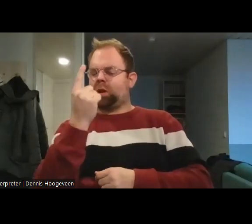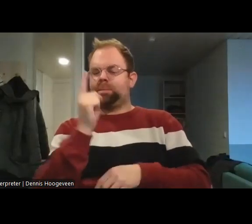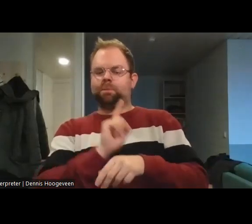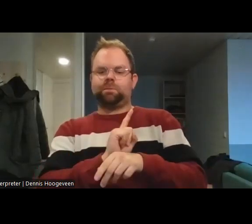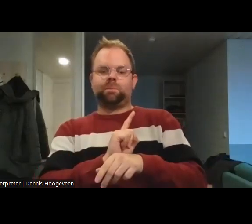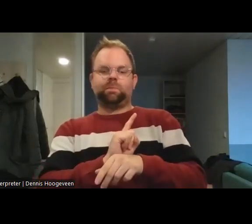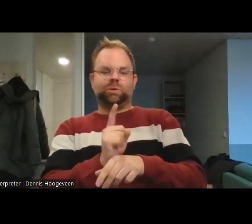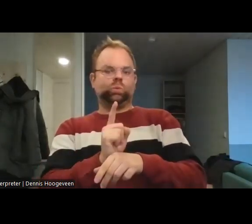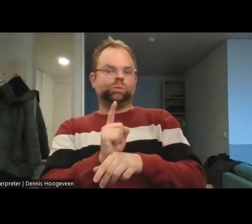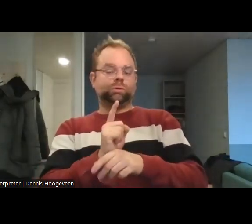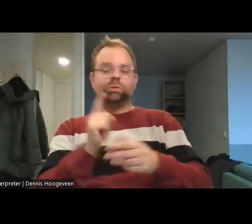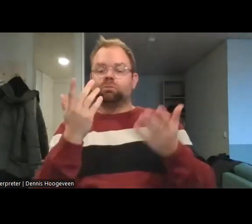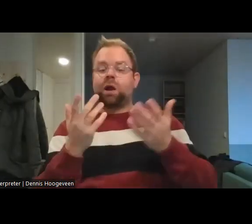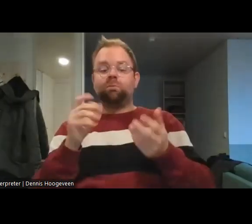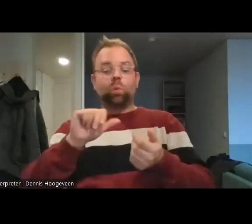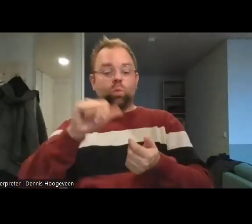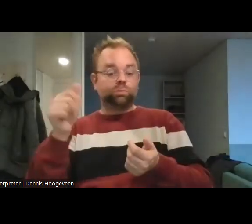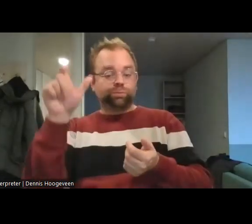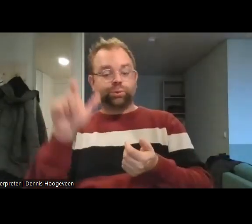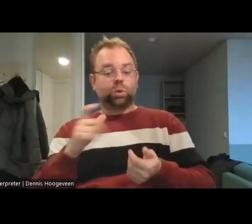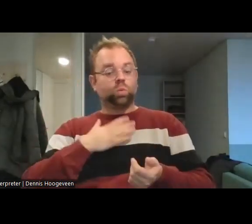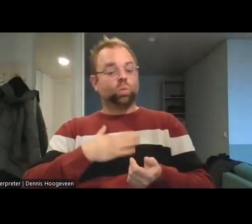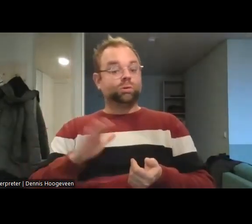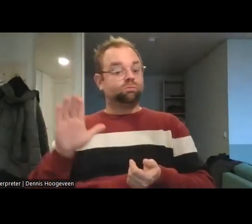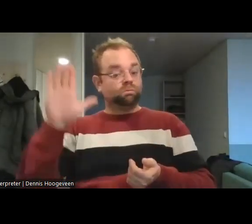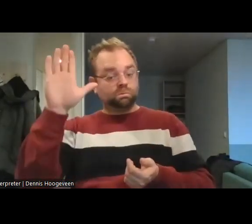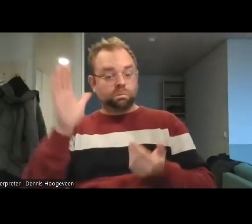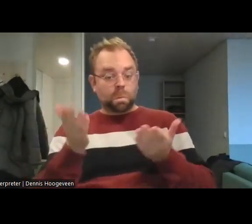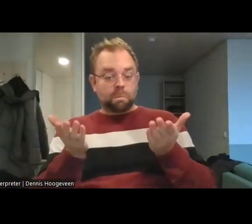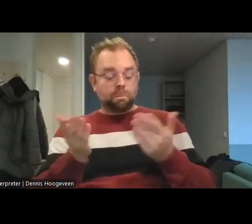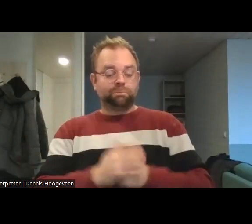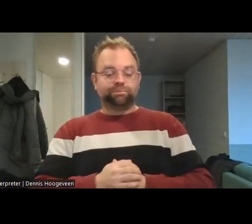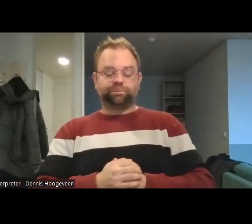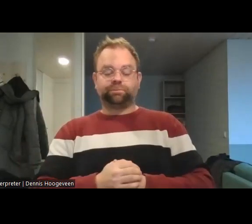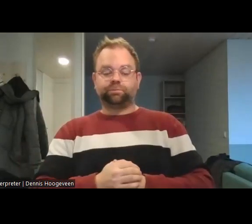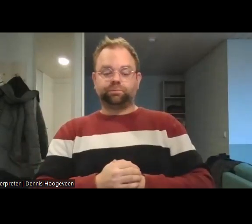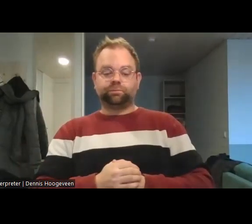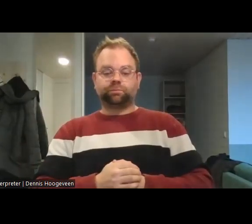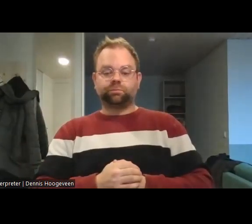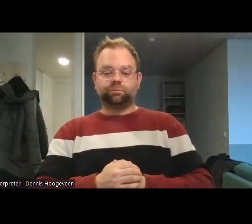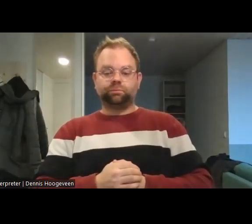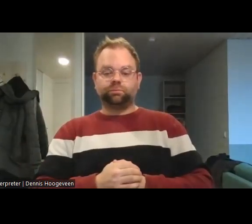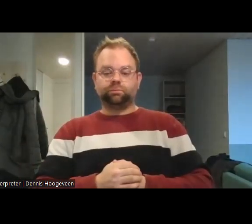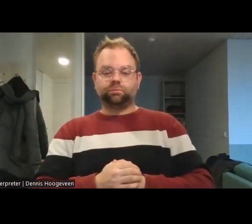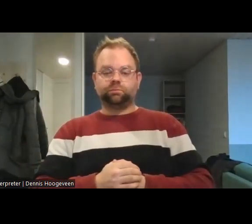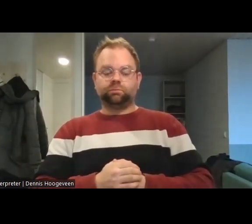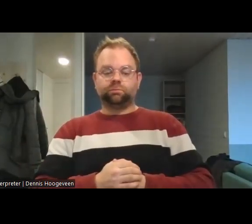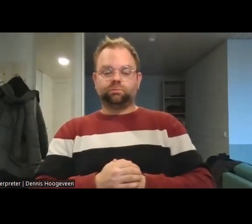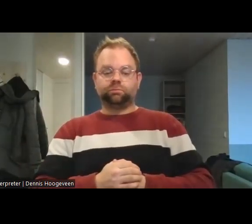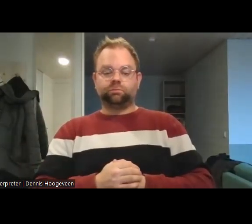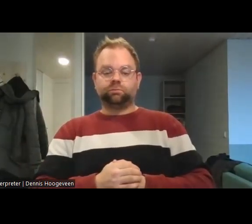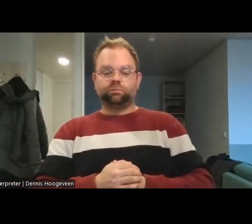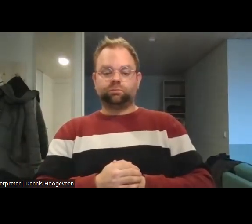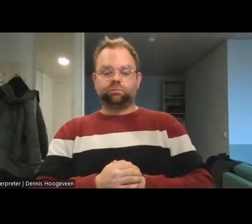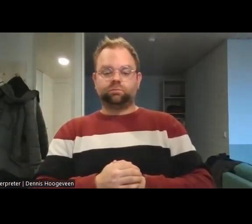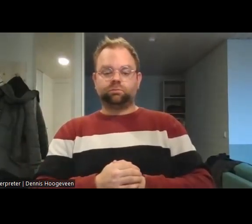veut partager quelque chose additionnellement. Il y a aussi une demande pour un groupe de WhatsApp. Je pense que